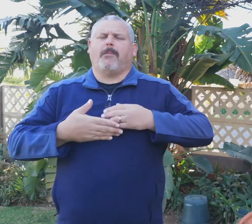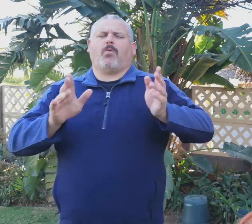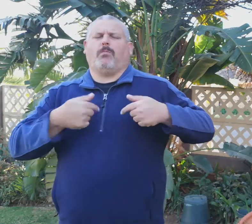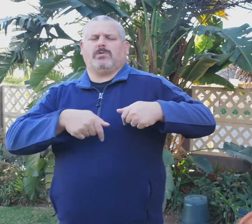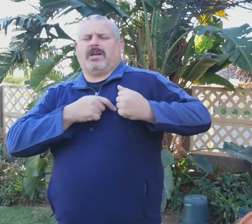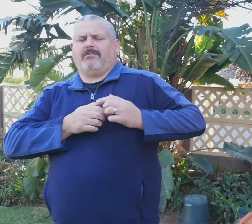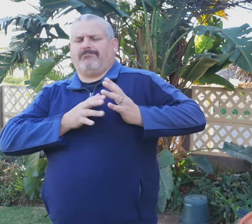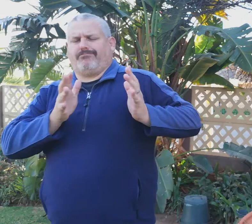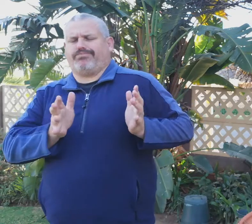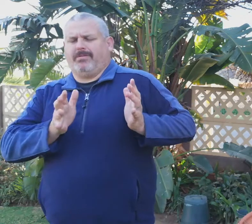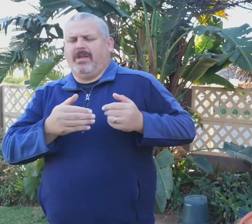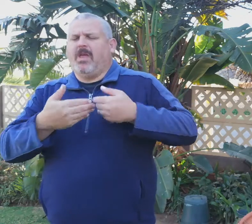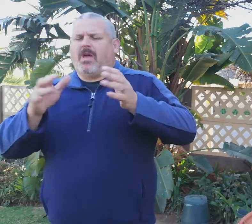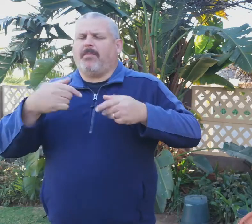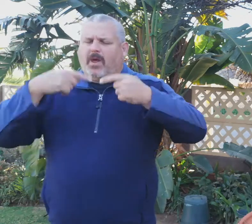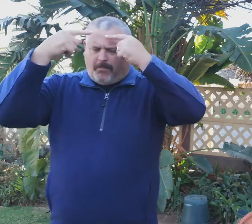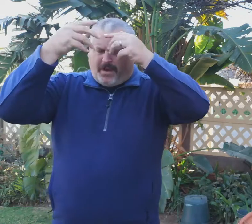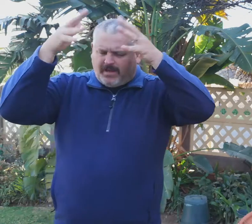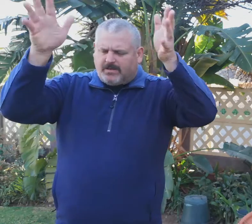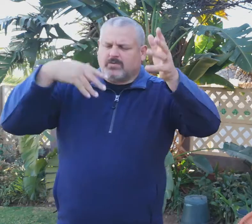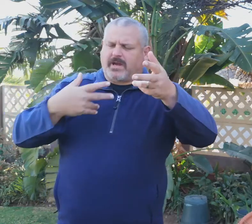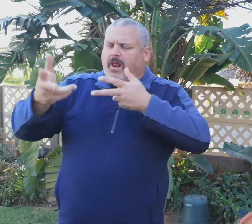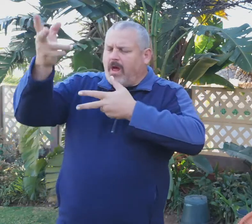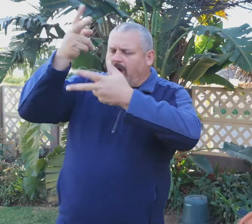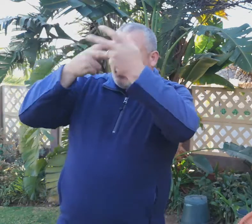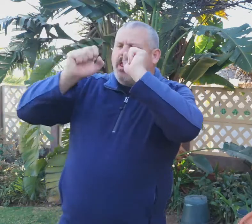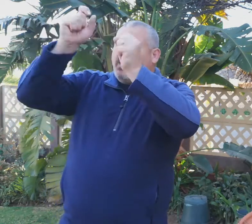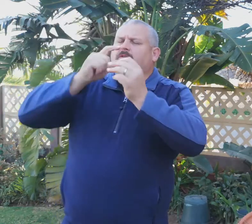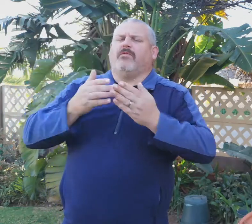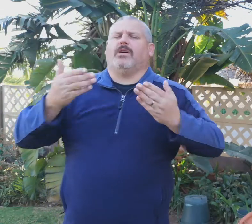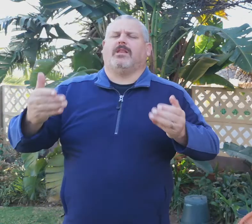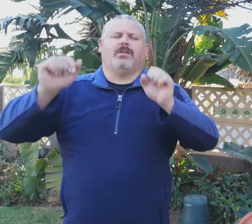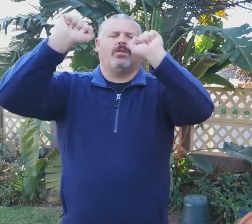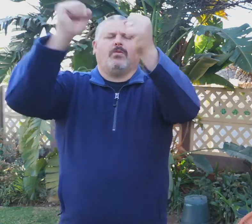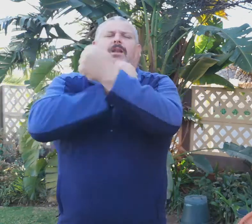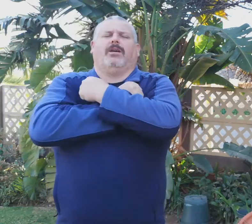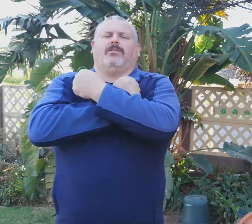Mag op ons hart, open our minds, we can address your